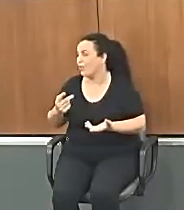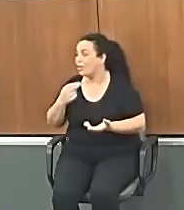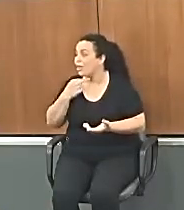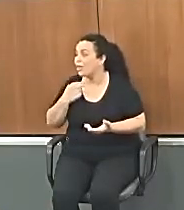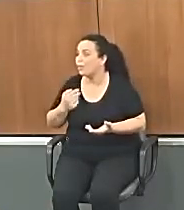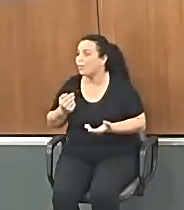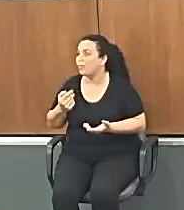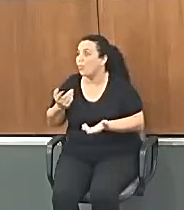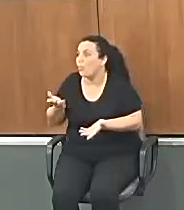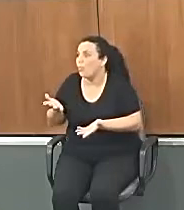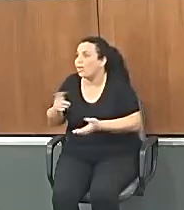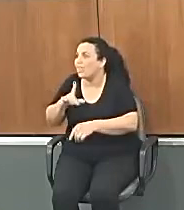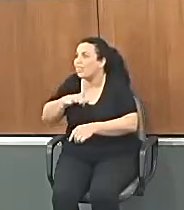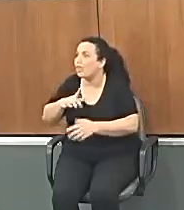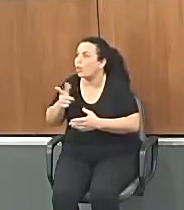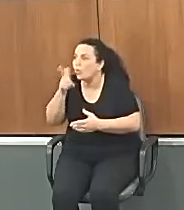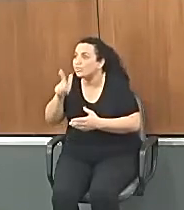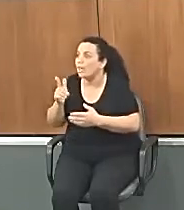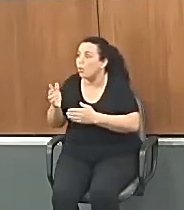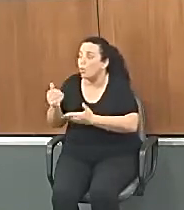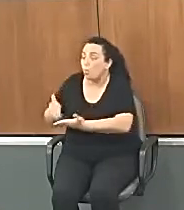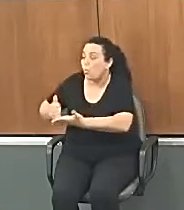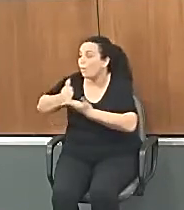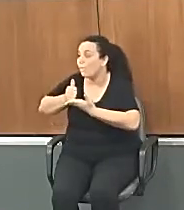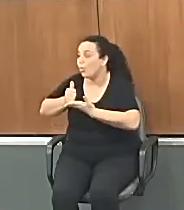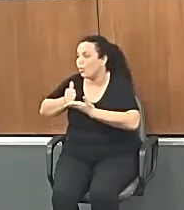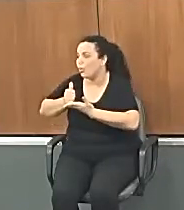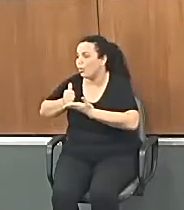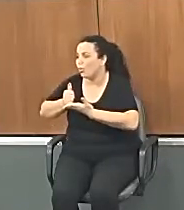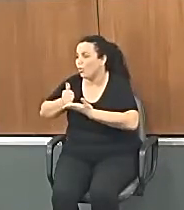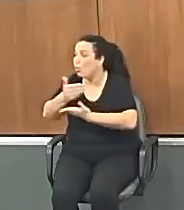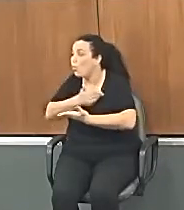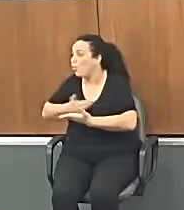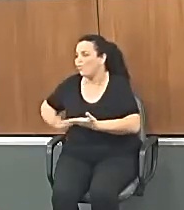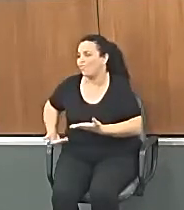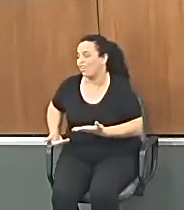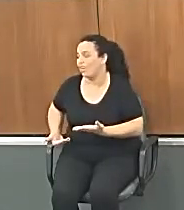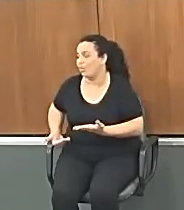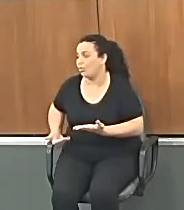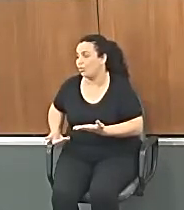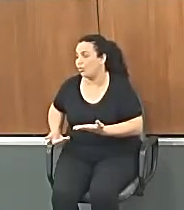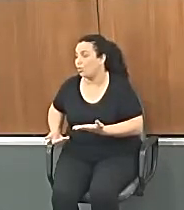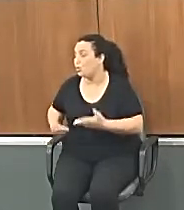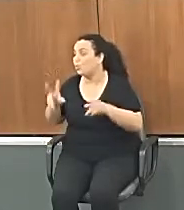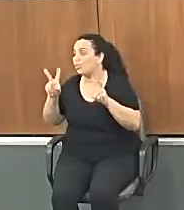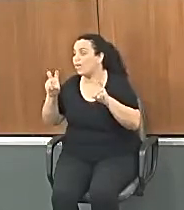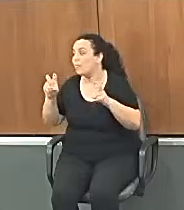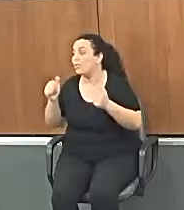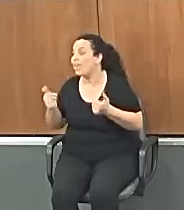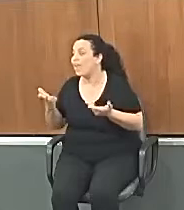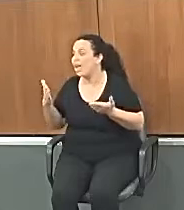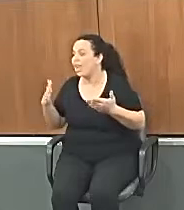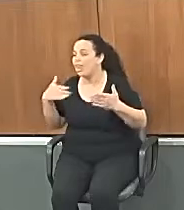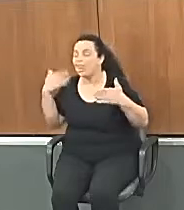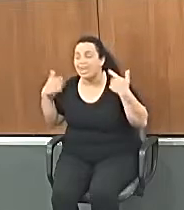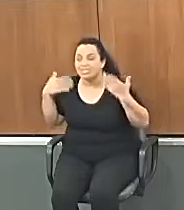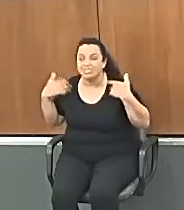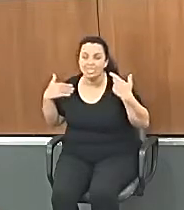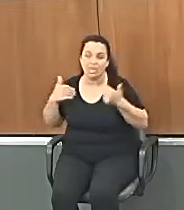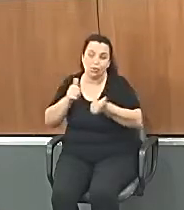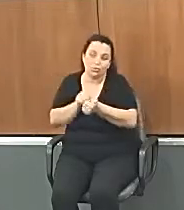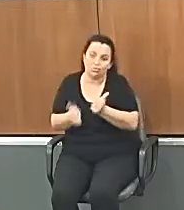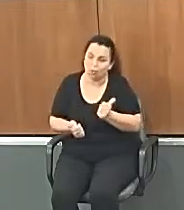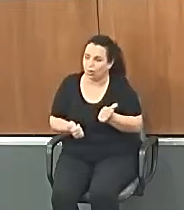apoio da do nosso do nosso governo no que se trata aí ela ao lazer e ao esporte que